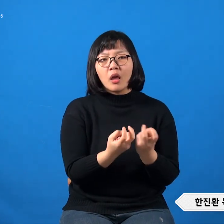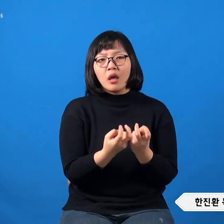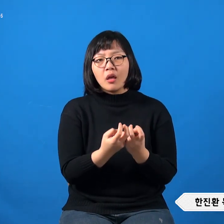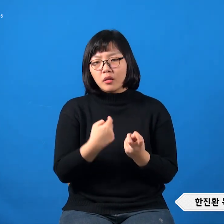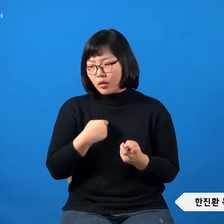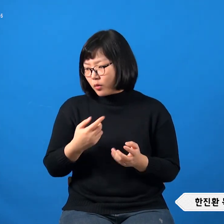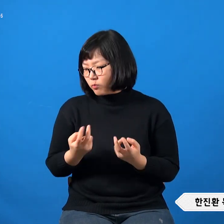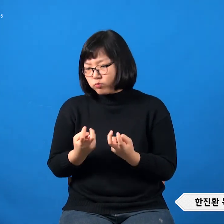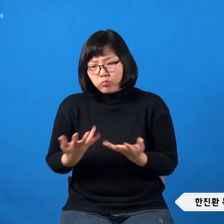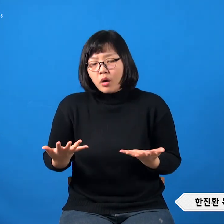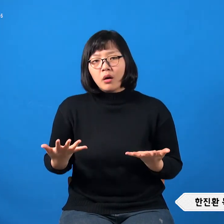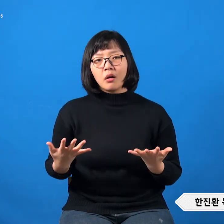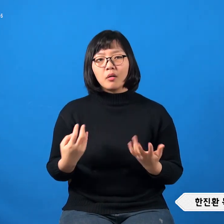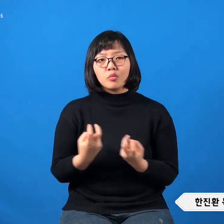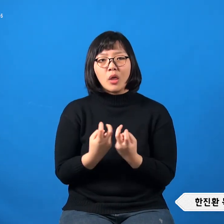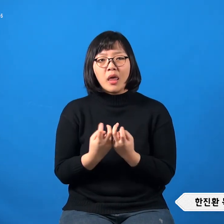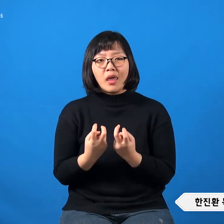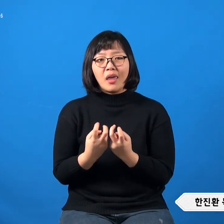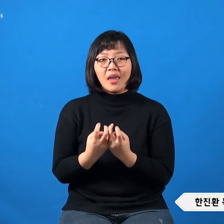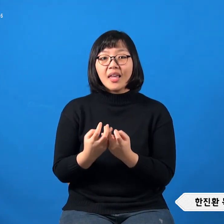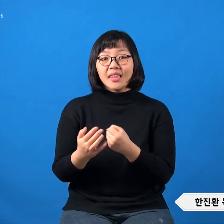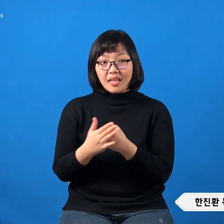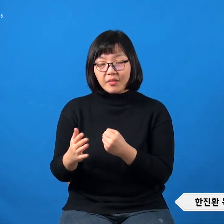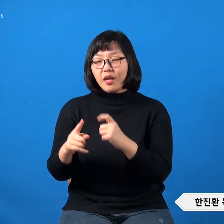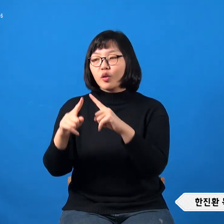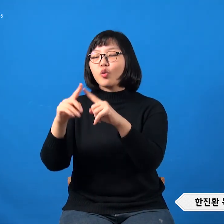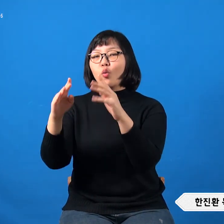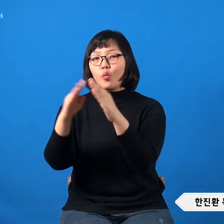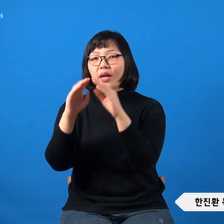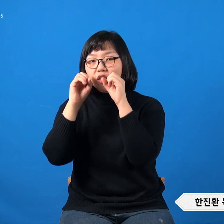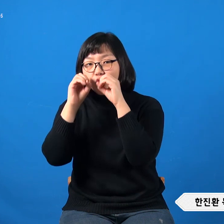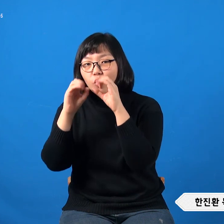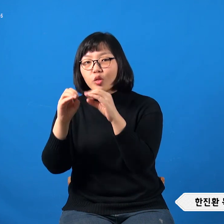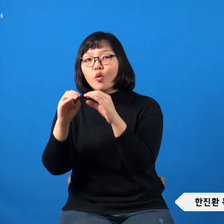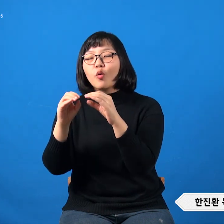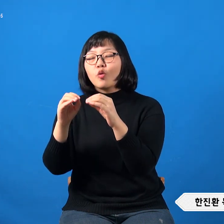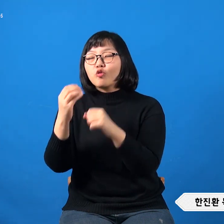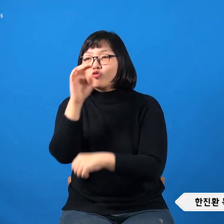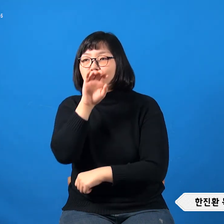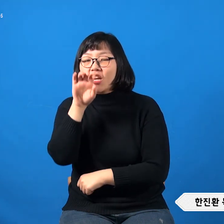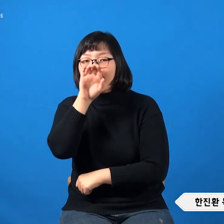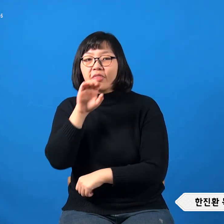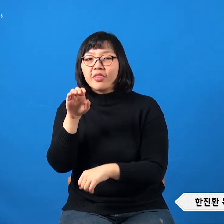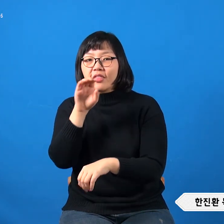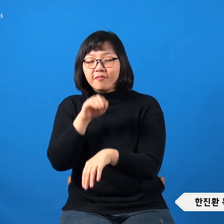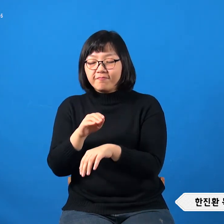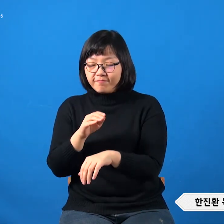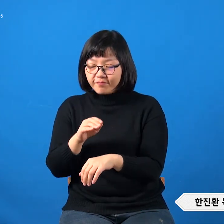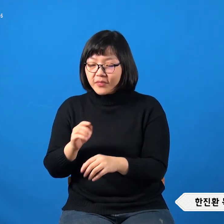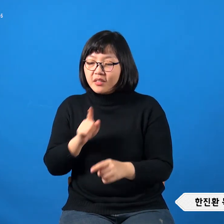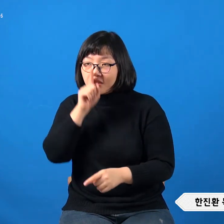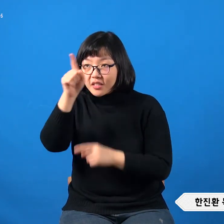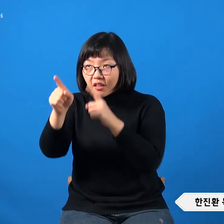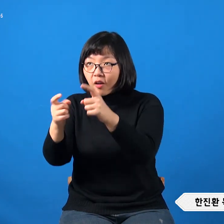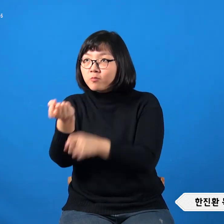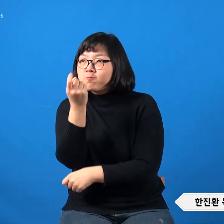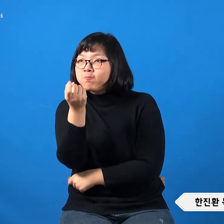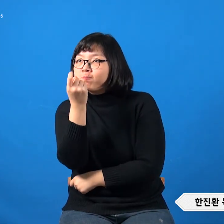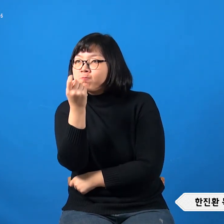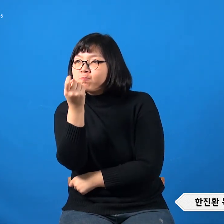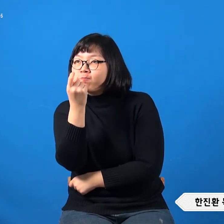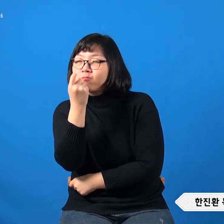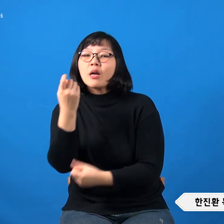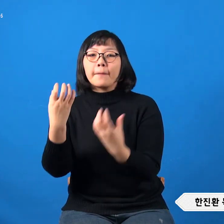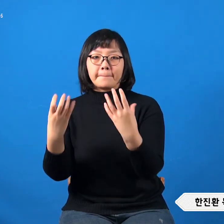있지 않습니다. 그래서 교회에서 하는 전도 폭발 훈련 신청을 해서 그걸 배웠습니다.